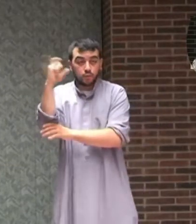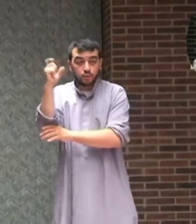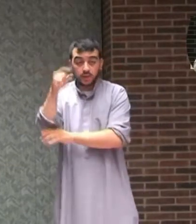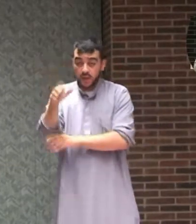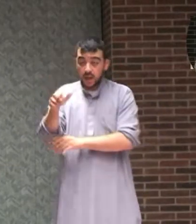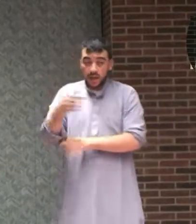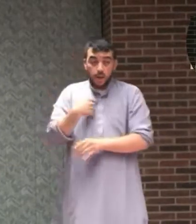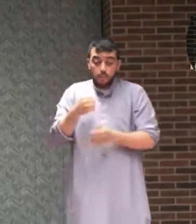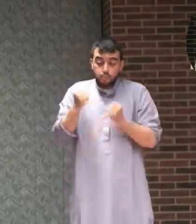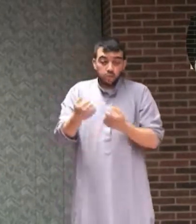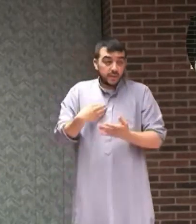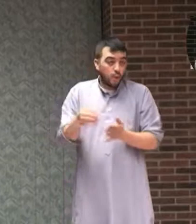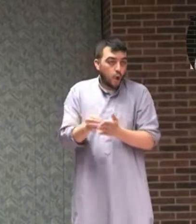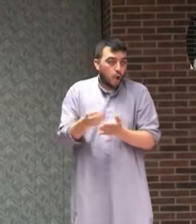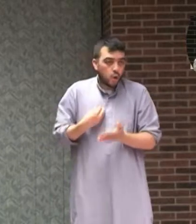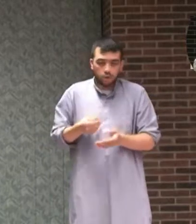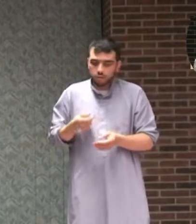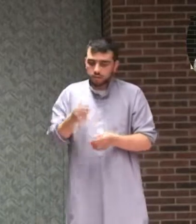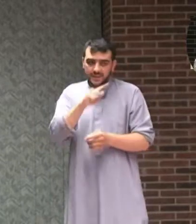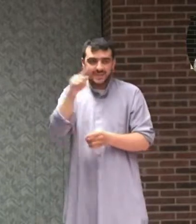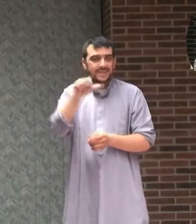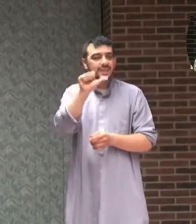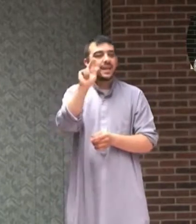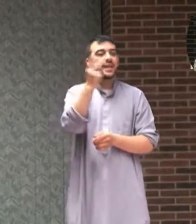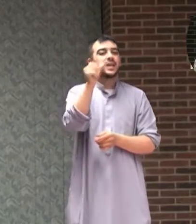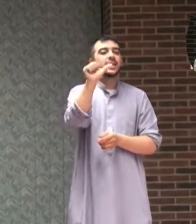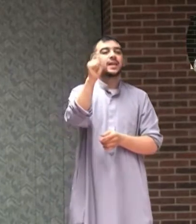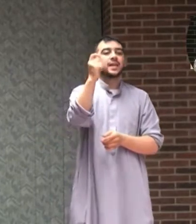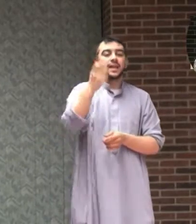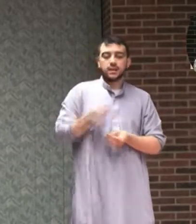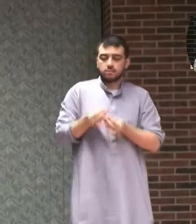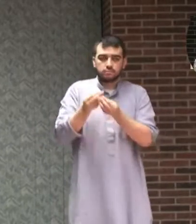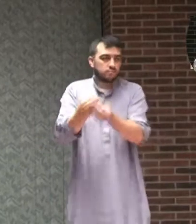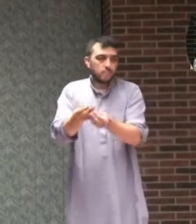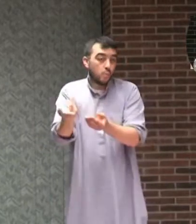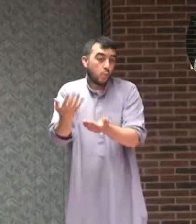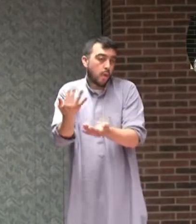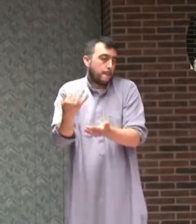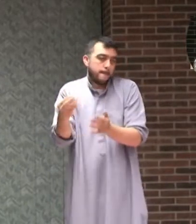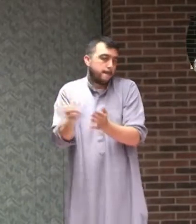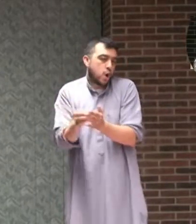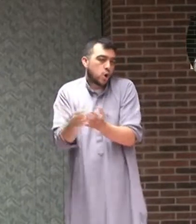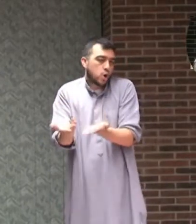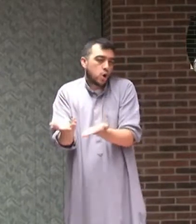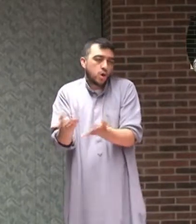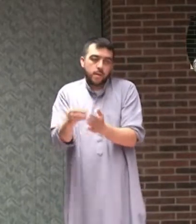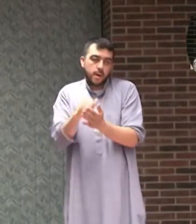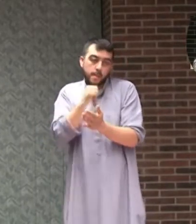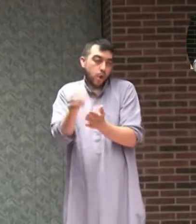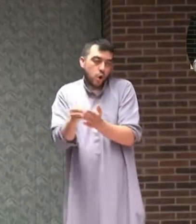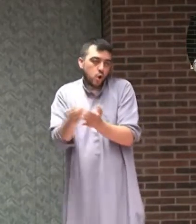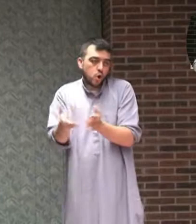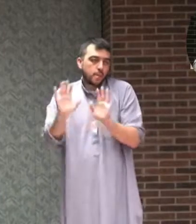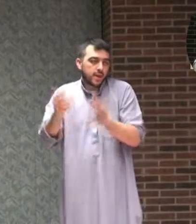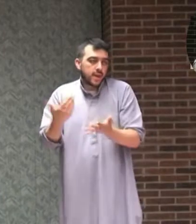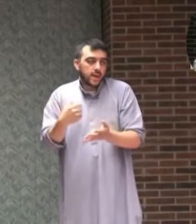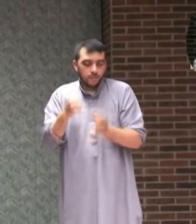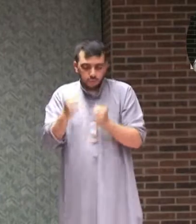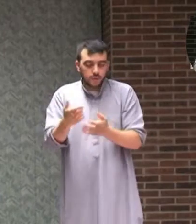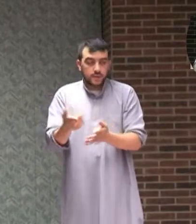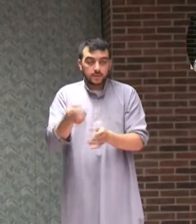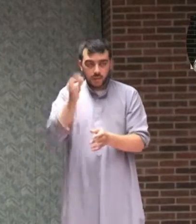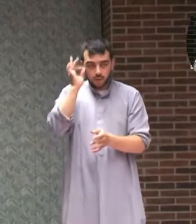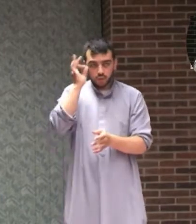tôt, il peut encore arriver à la mosquée et faire sortir Zakat al-Fitr. Ceci dit, pour Zakat al-Fitr, les savants ont